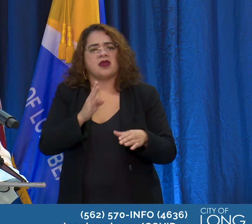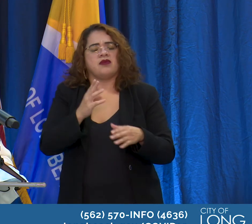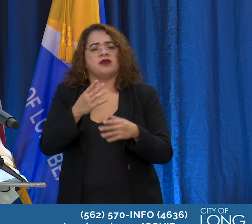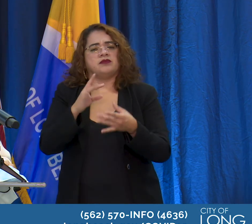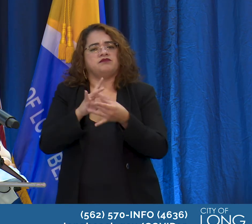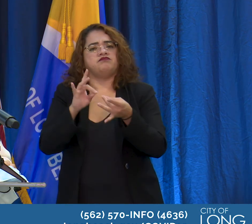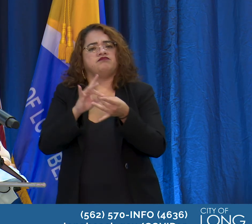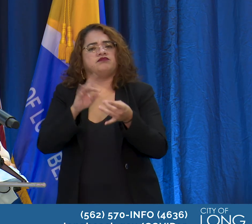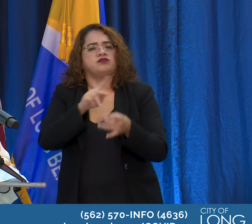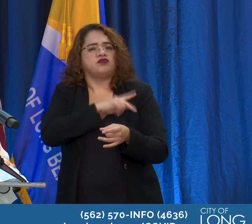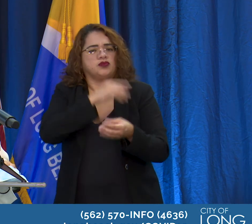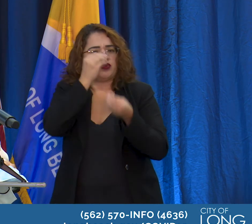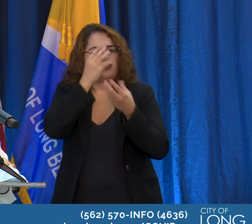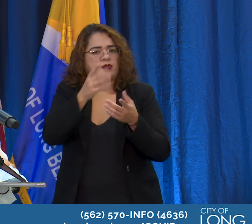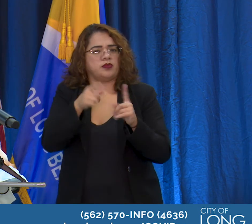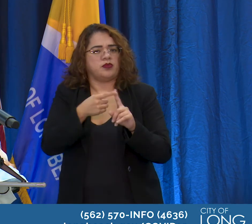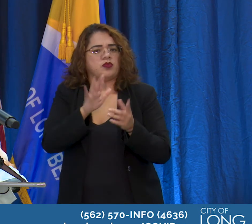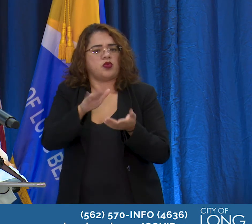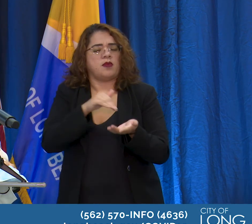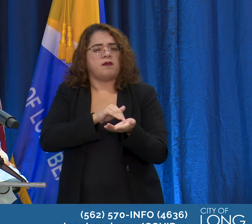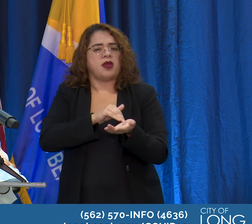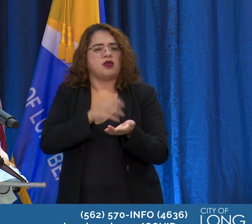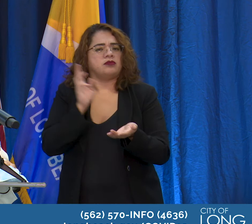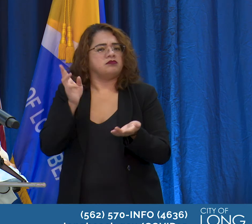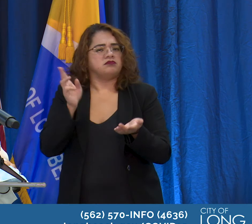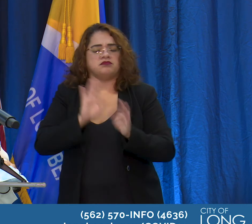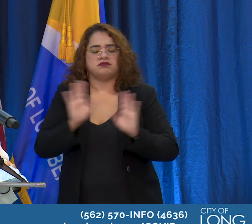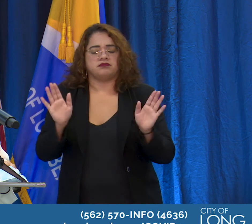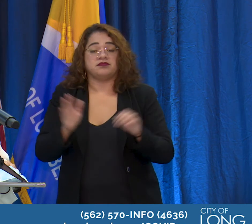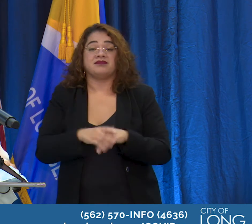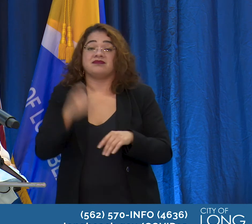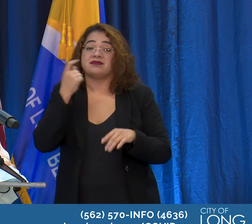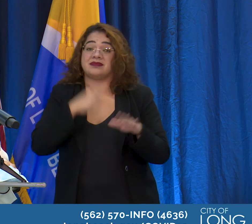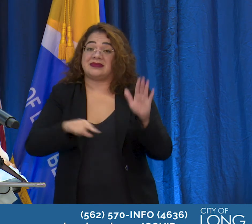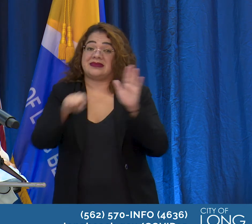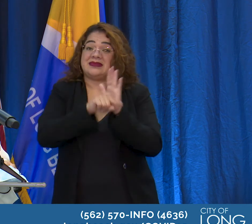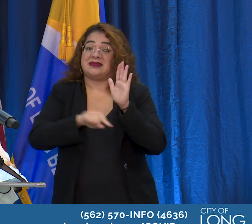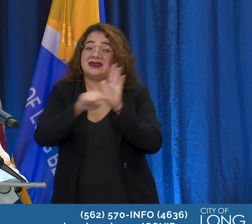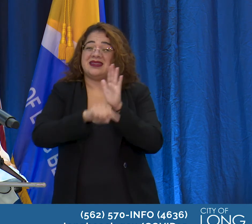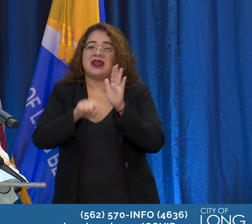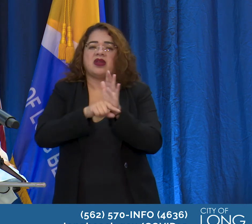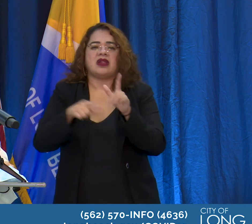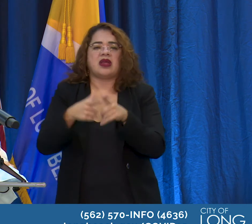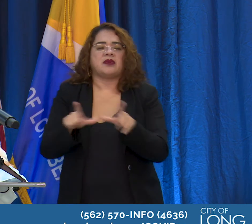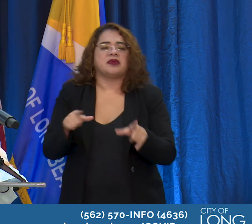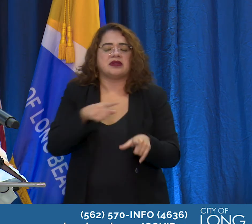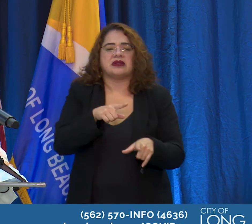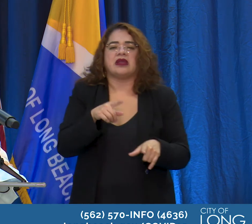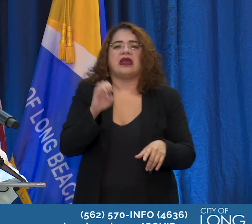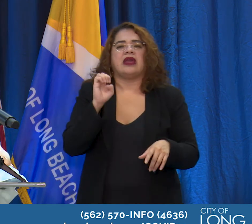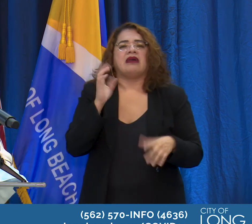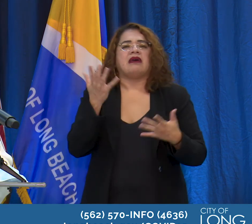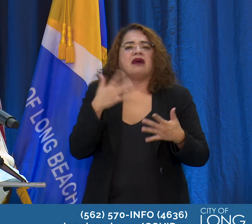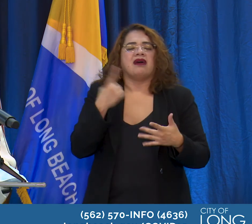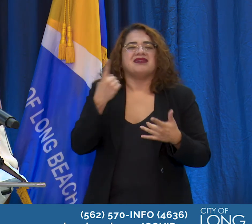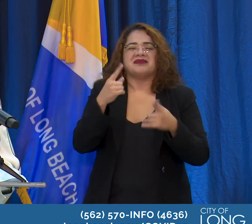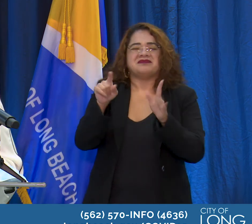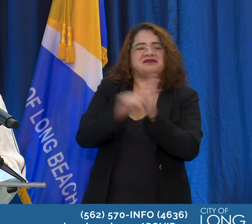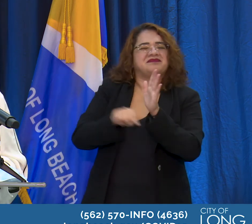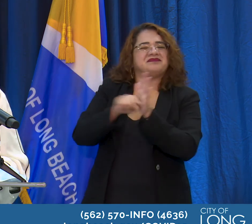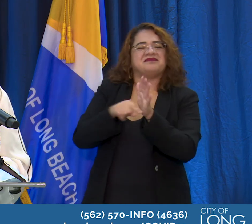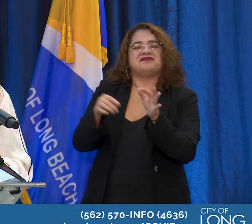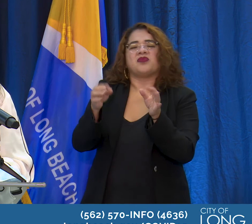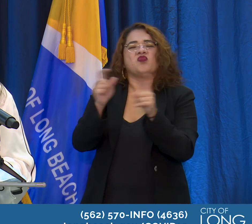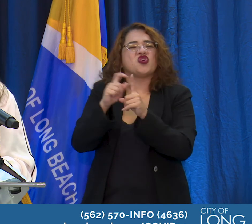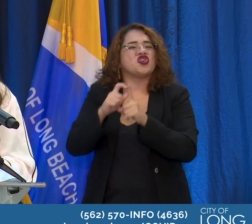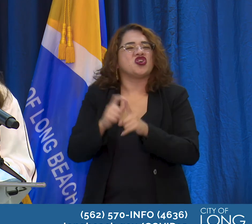médica. También urgimos que corrijan el lenguaje negativo que puede causar estigma al compartir información